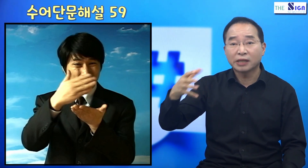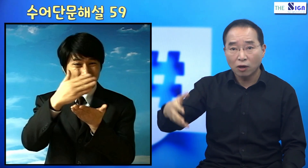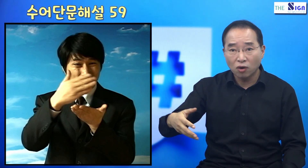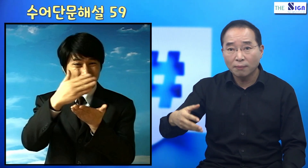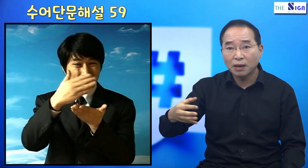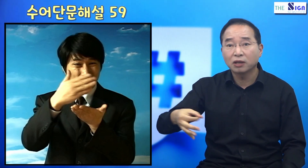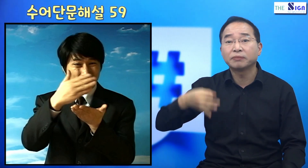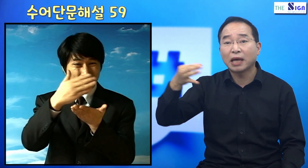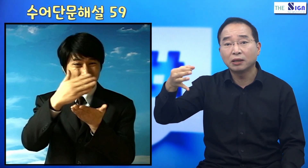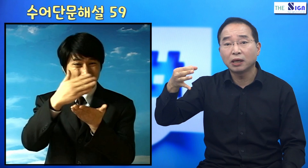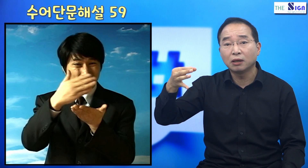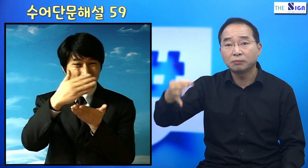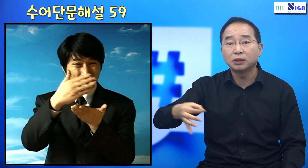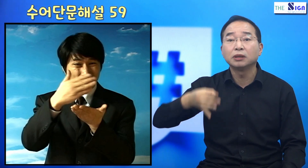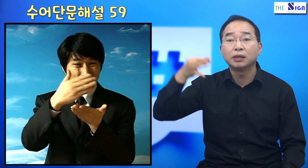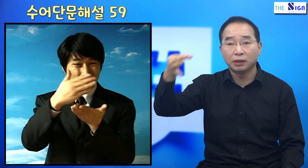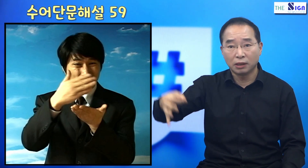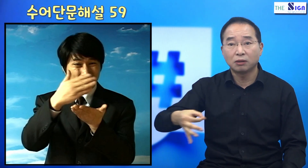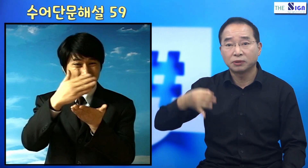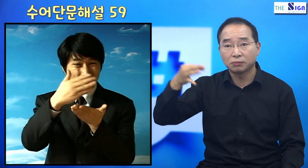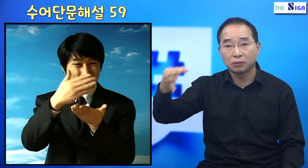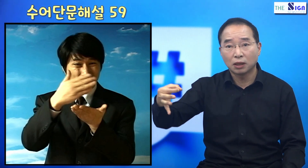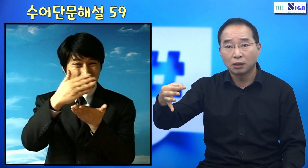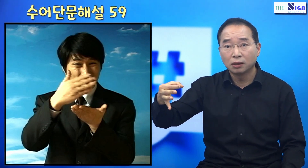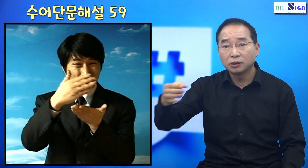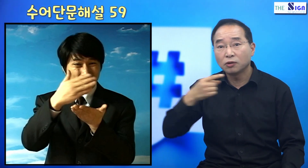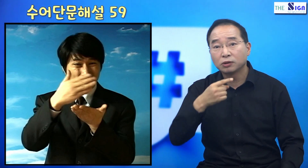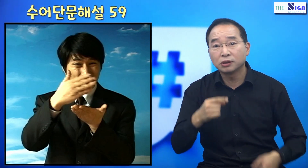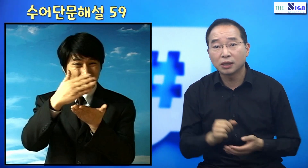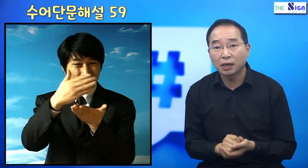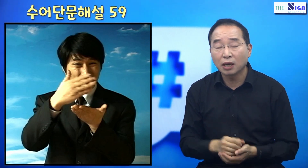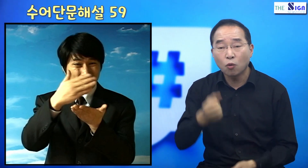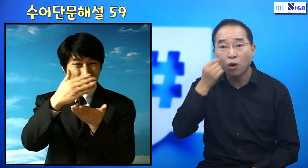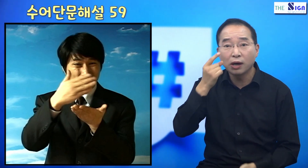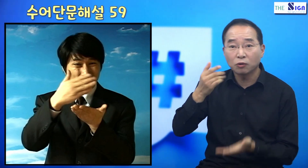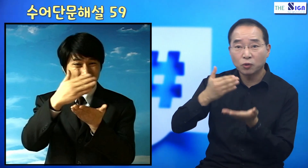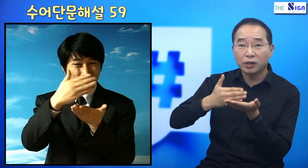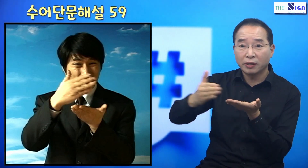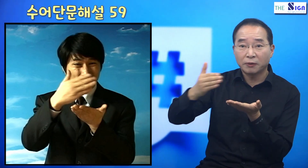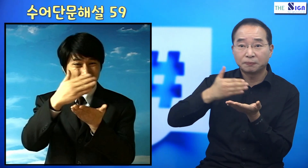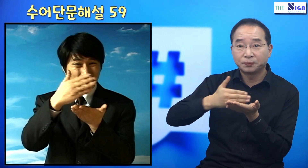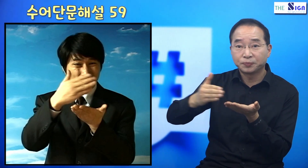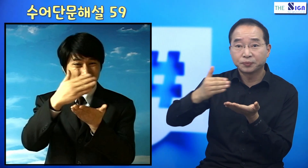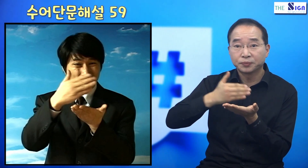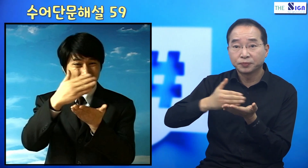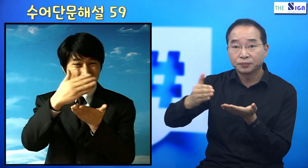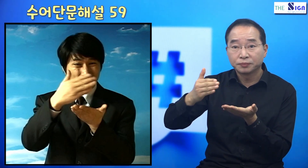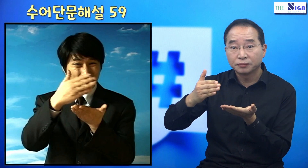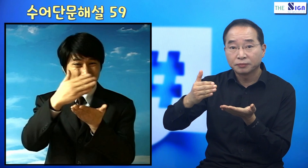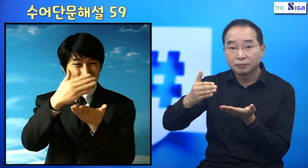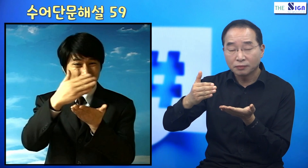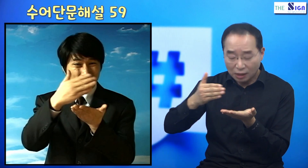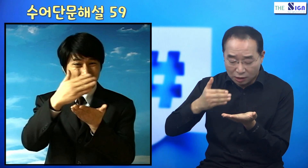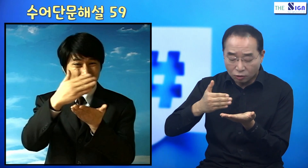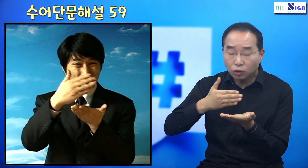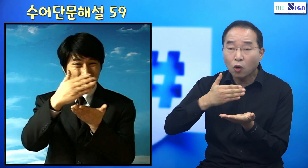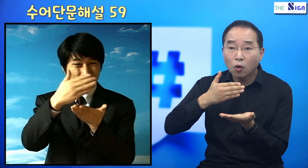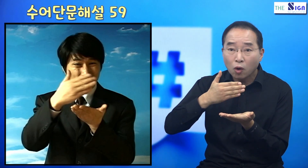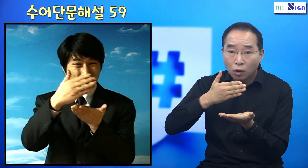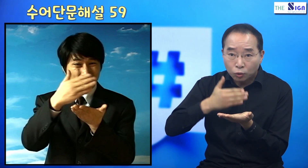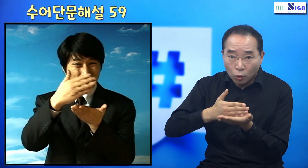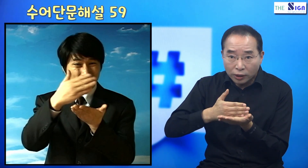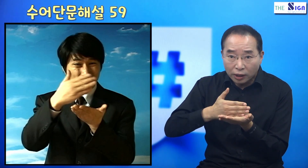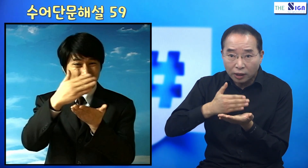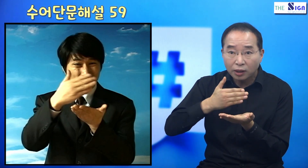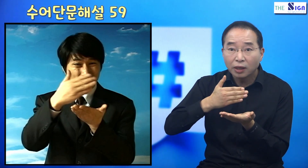전기세를 사용한 만큼 내는 개념은 이 개념을 씁니다. 근데 이것은 특이하게 월하고 이렇게 해요. 그러니까